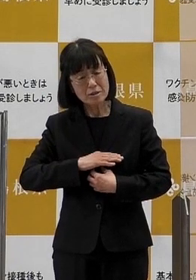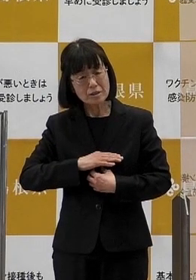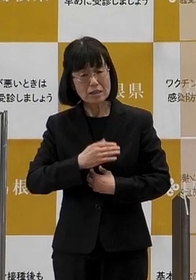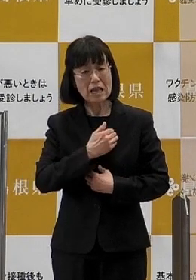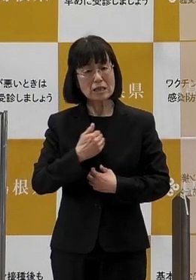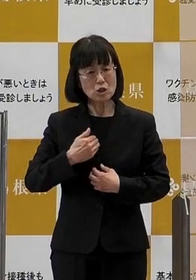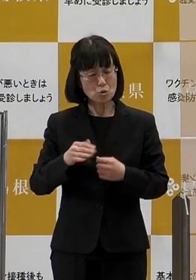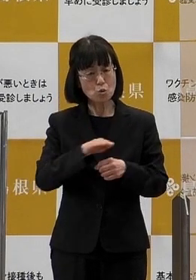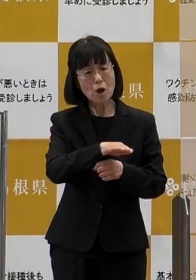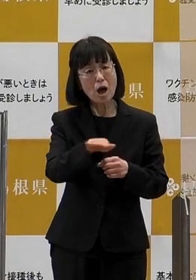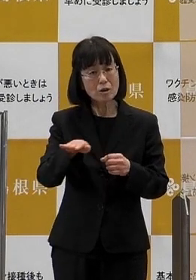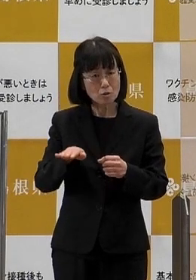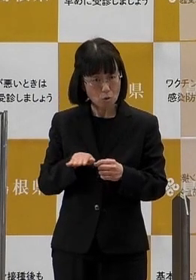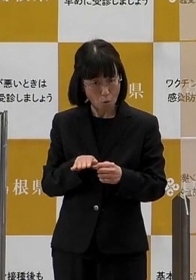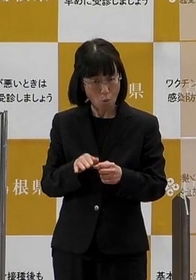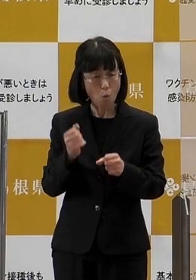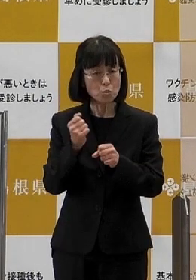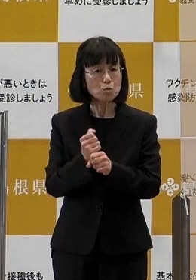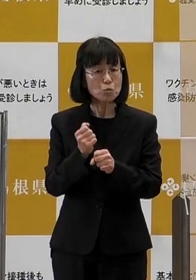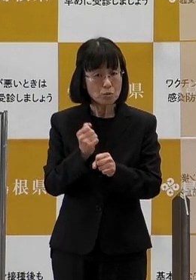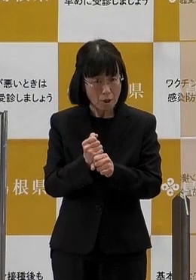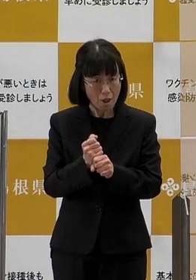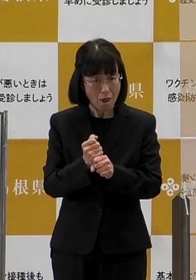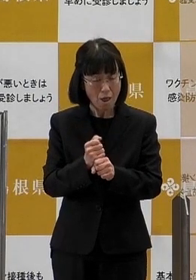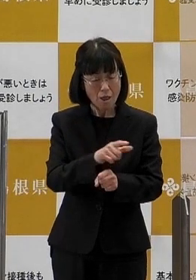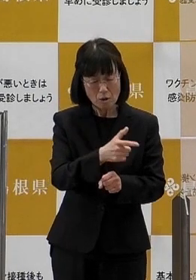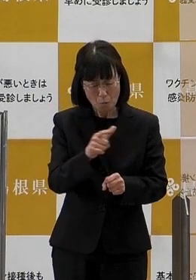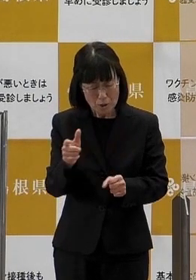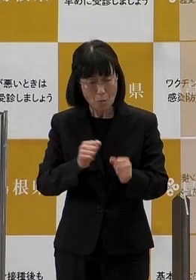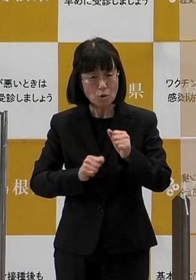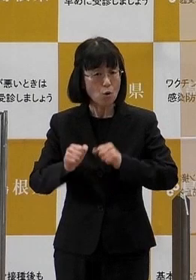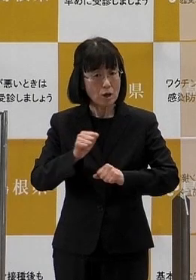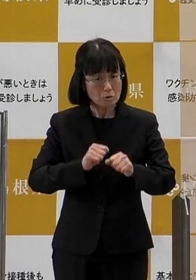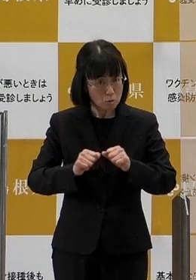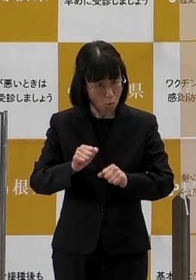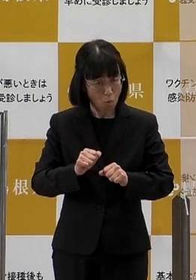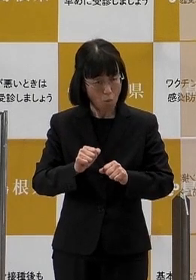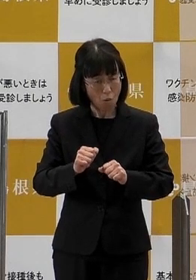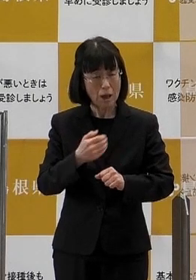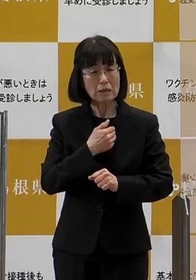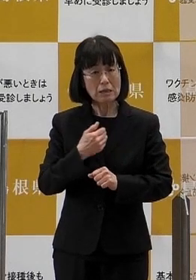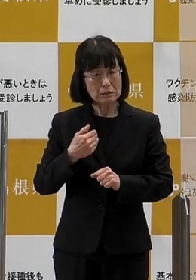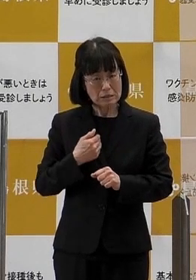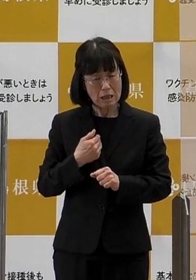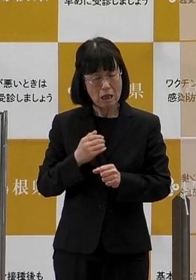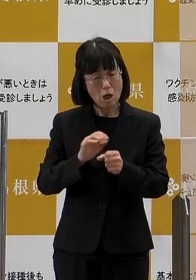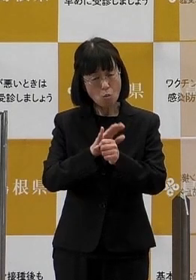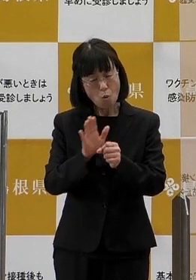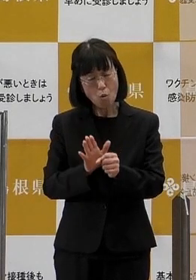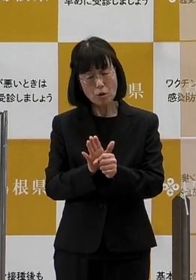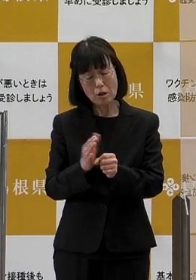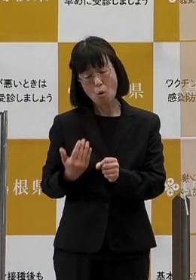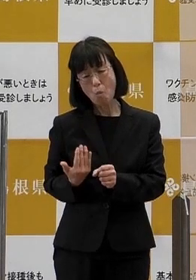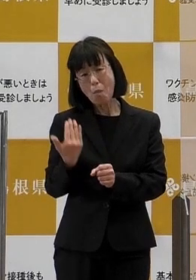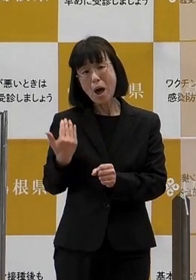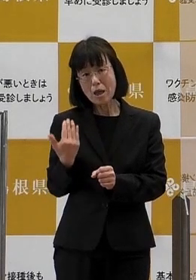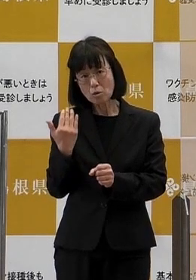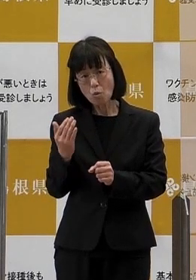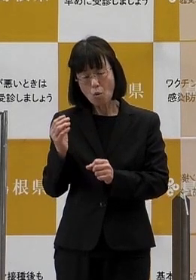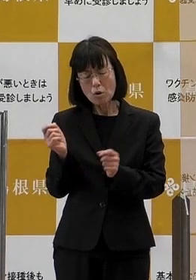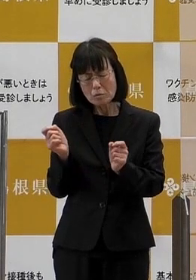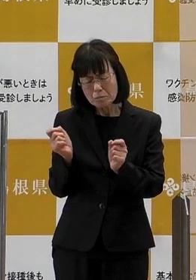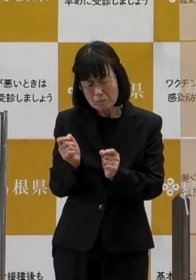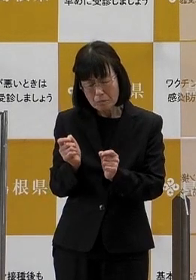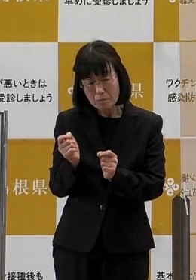で、いろんな諸活動がコロナ前とに近い状況に戻っていく、そのルートしか今ないと思っ